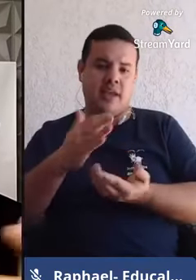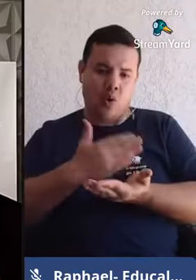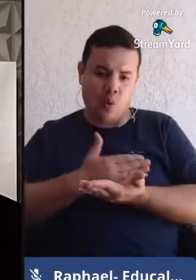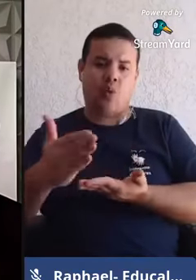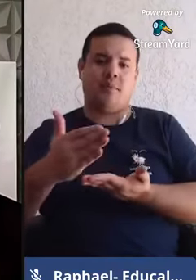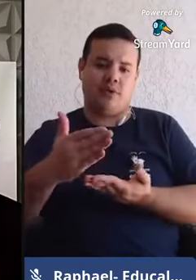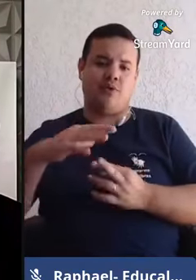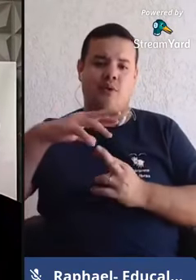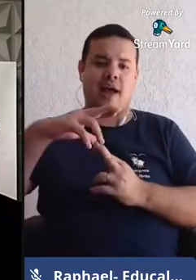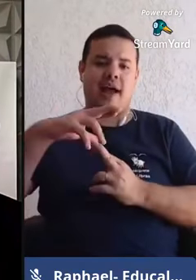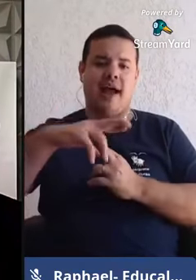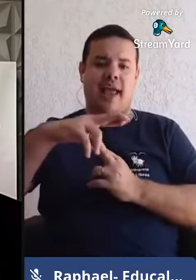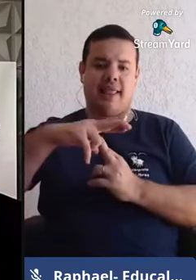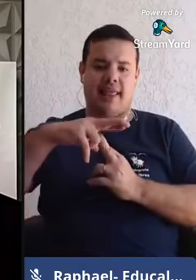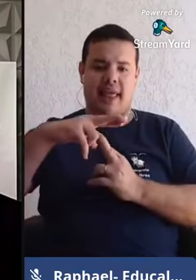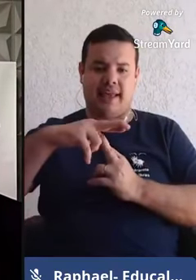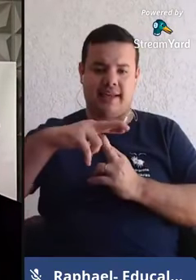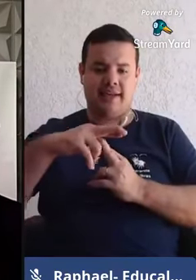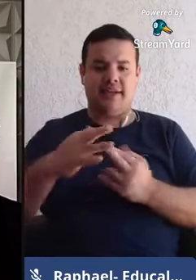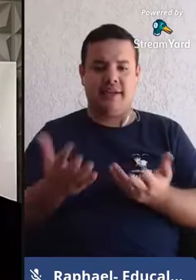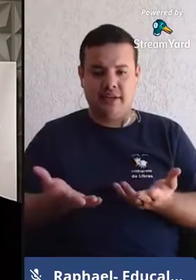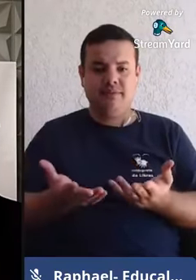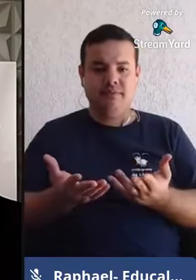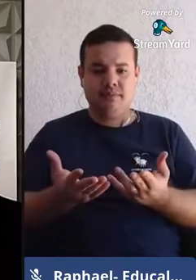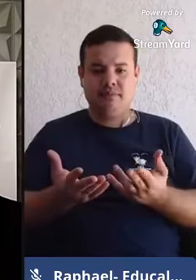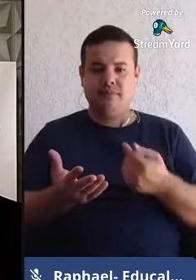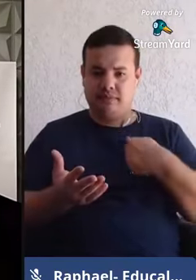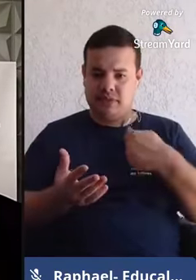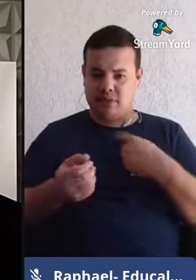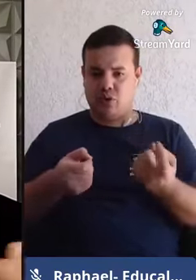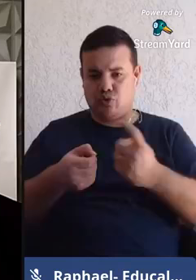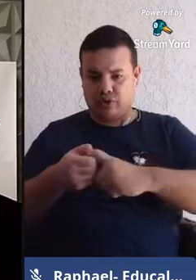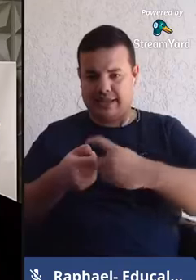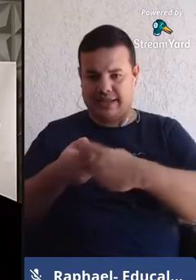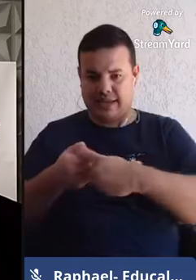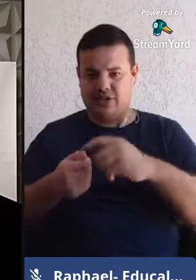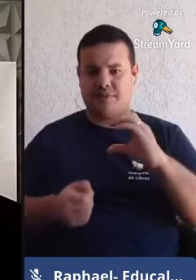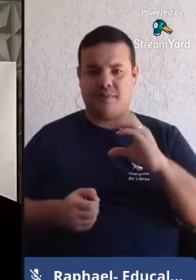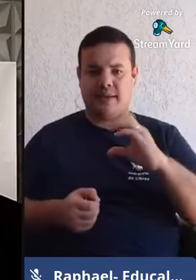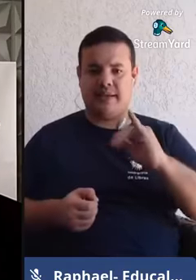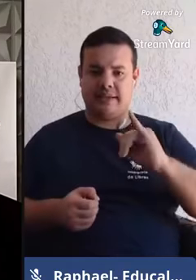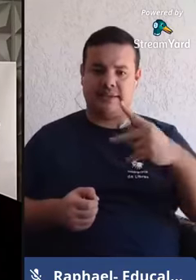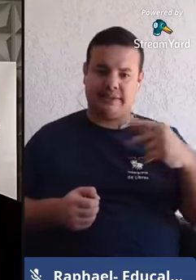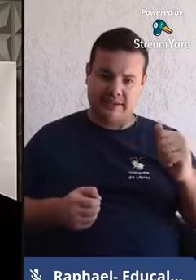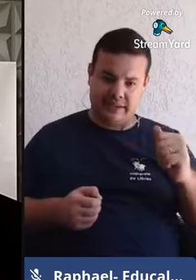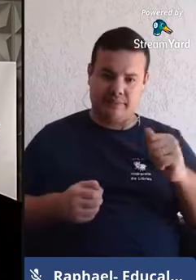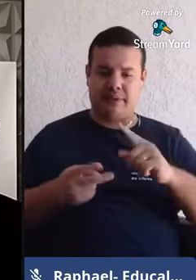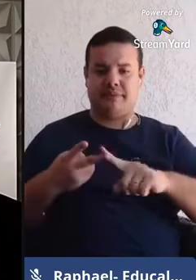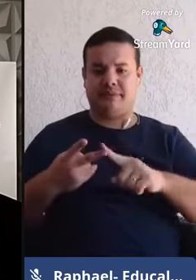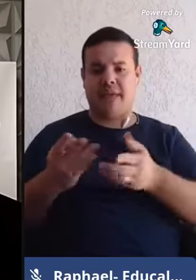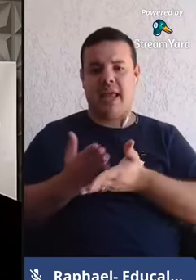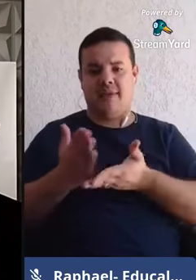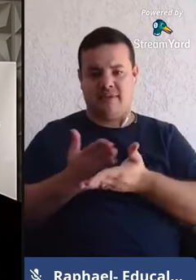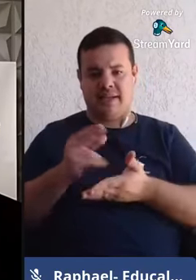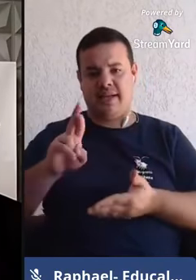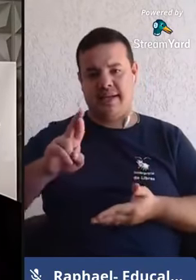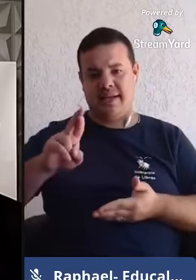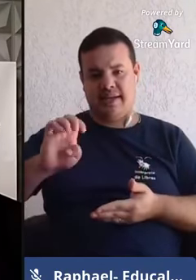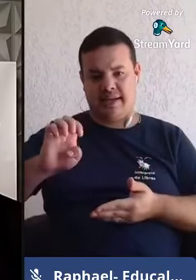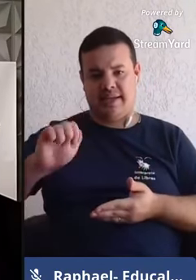Reatec. A gente ali formou, então, uma sociedade, eu e a CIPA, né? A revista Reação e a CIPA. Ali a